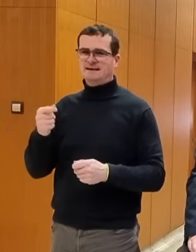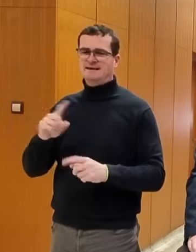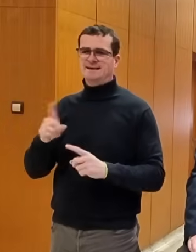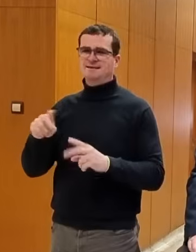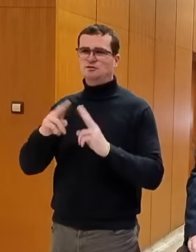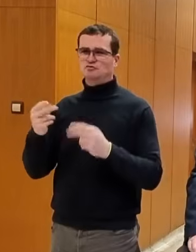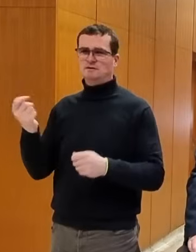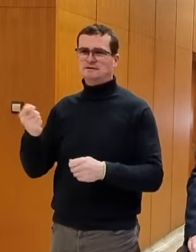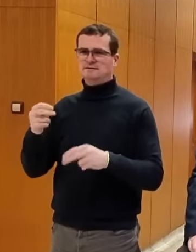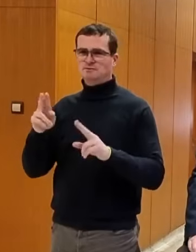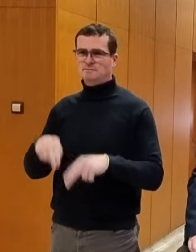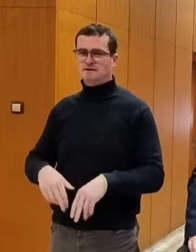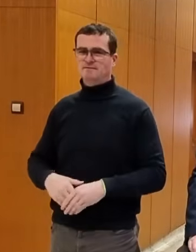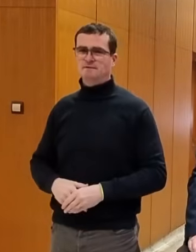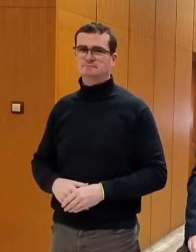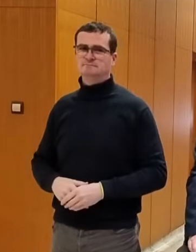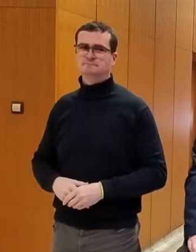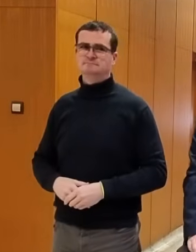iný inštitút trestného práva.